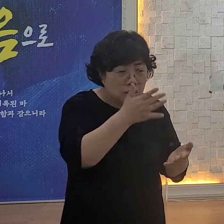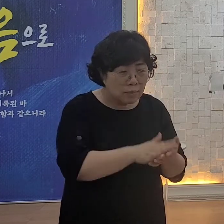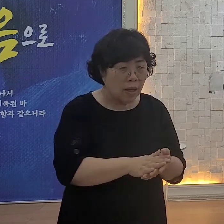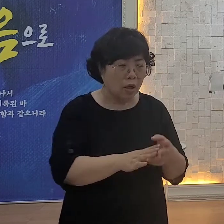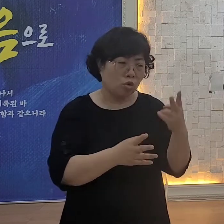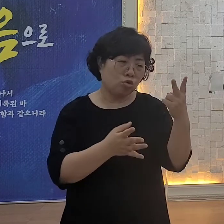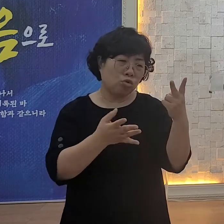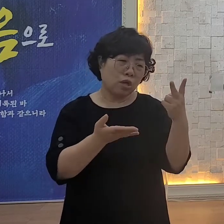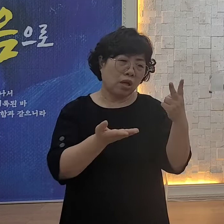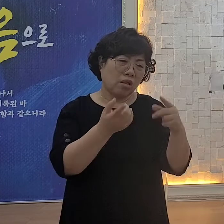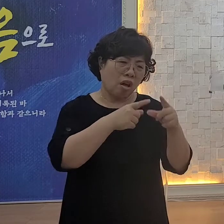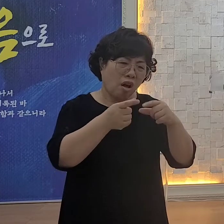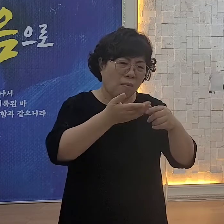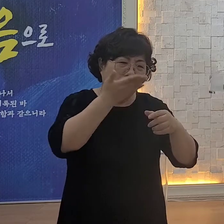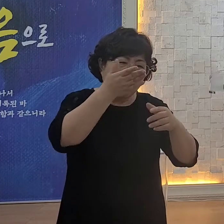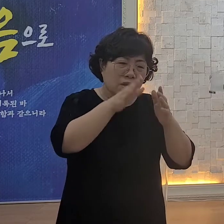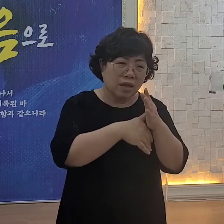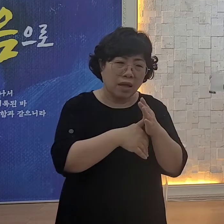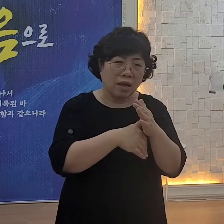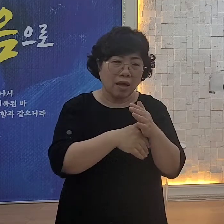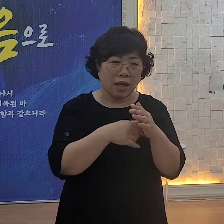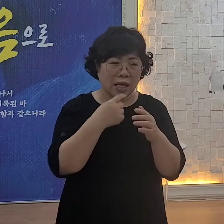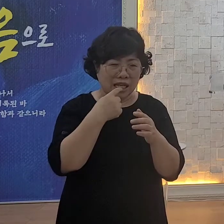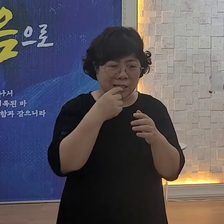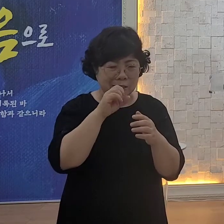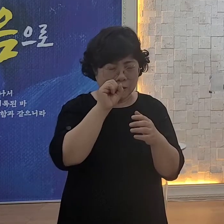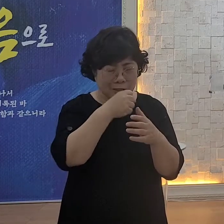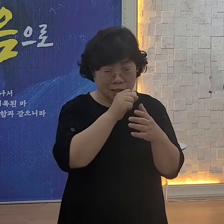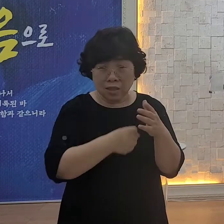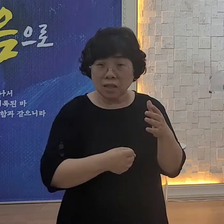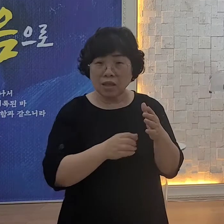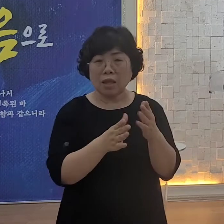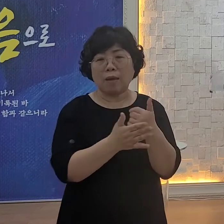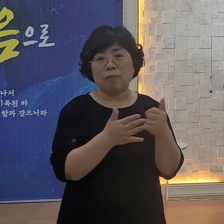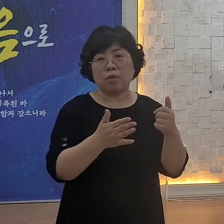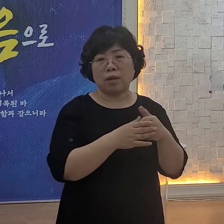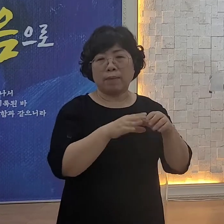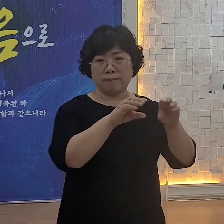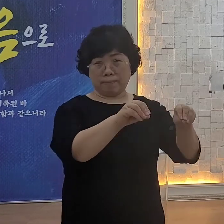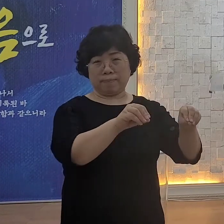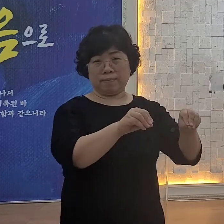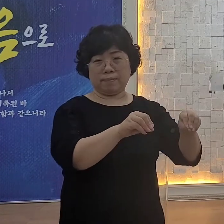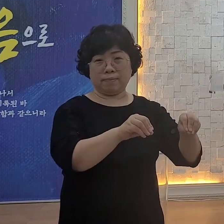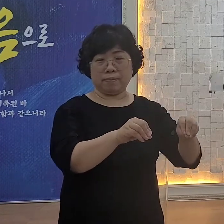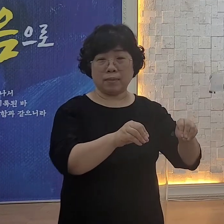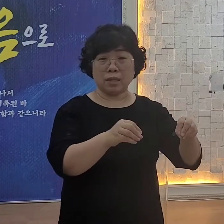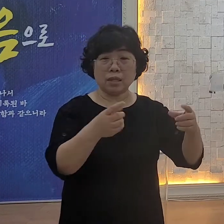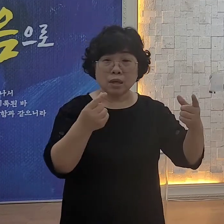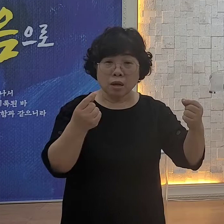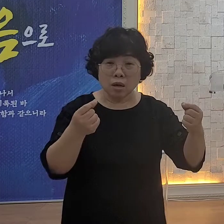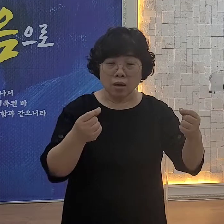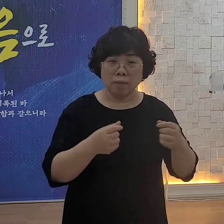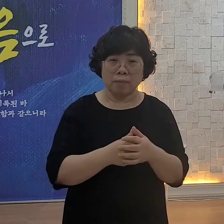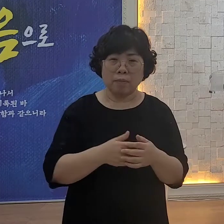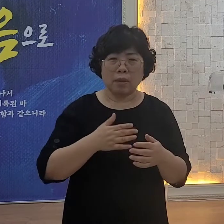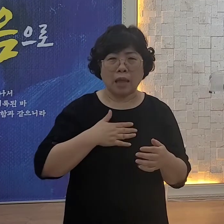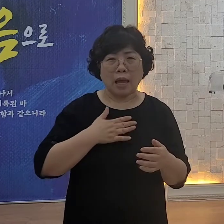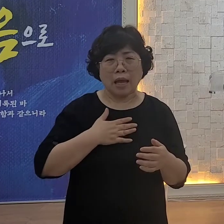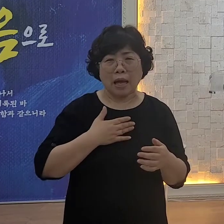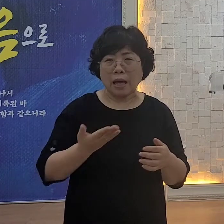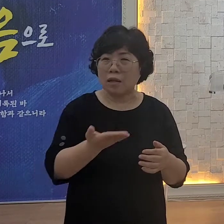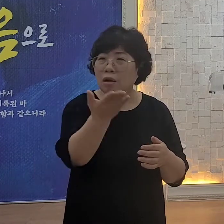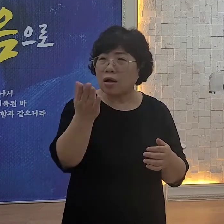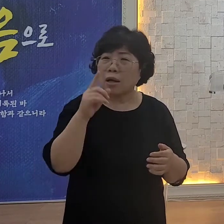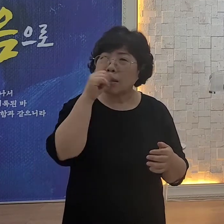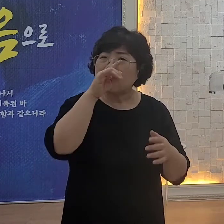이상 먹으면 이 치아에 안 좋은 영향이 있기 때문에 안 주는 거예요. 너희가 악한 자라도